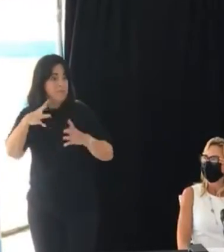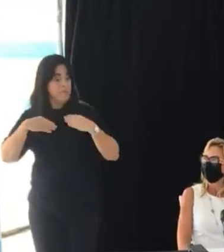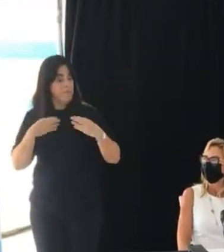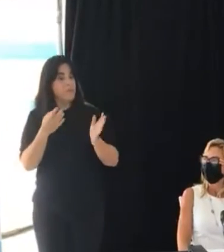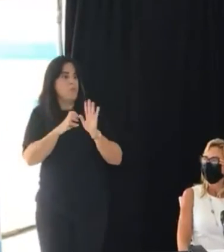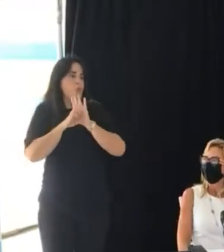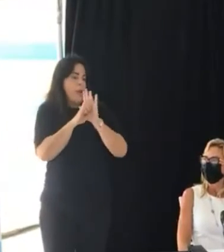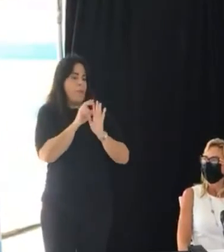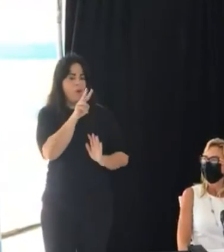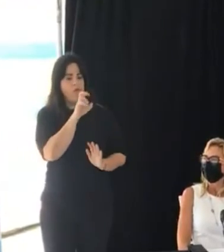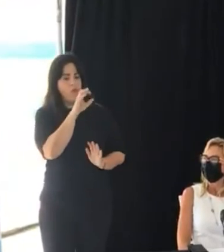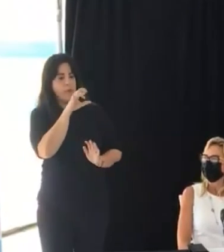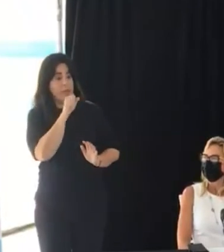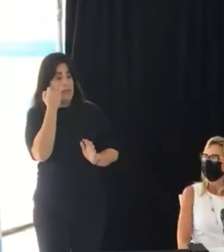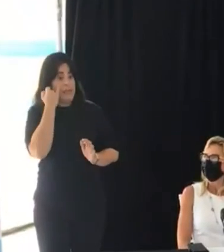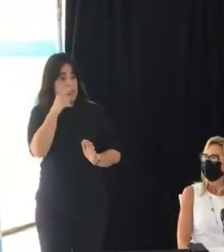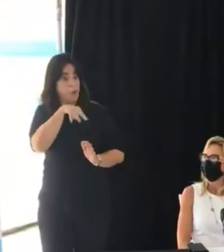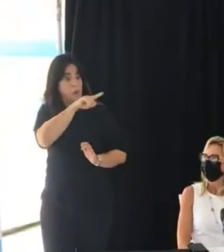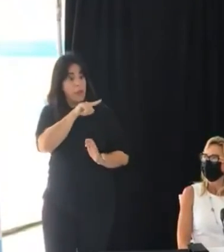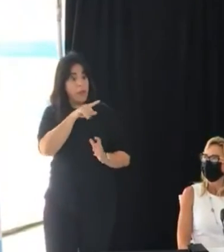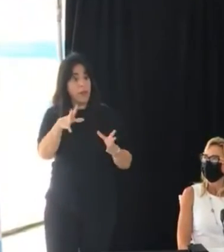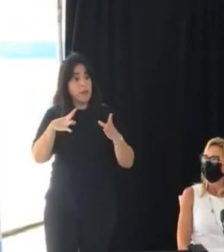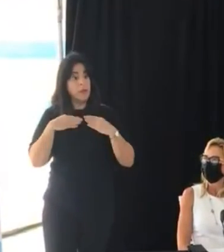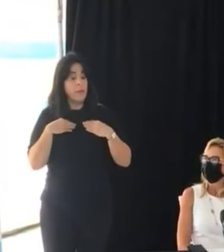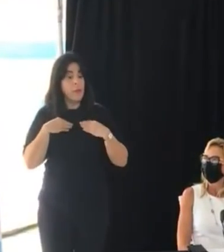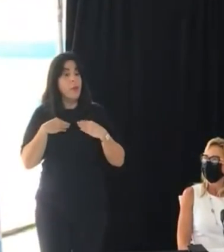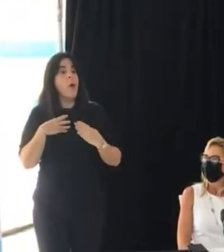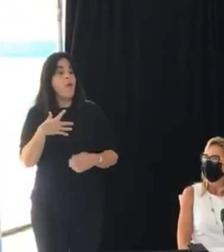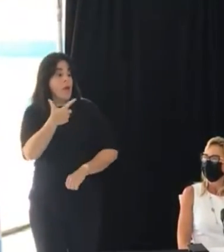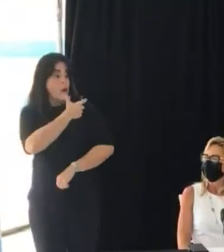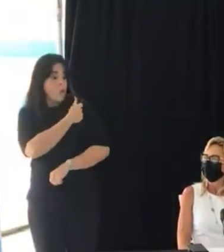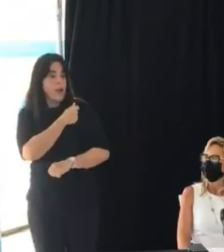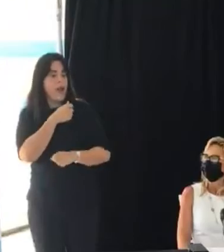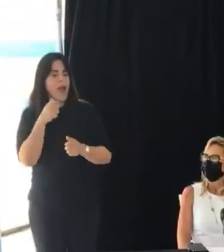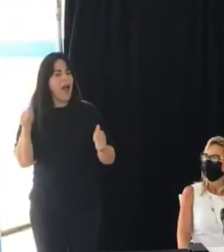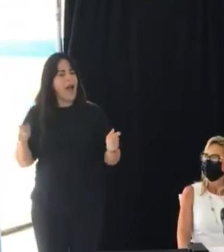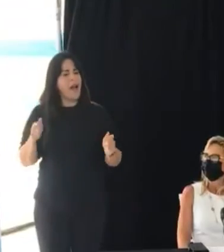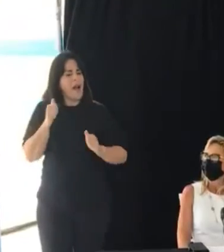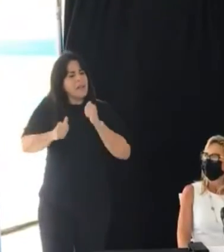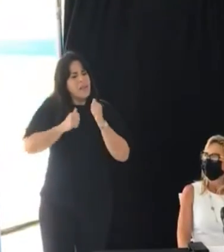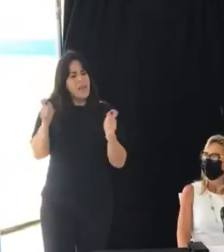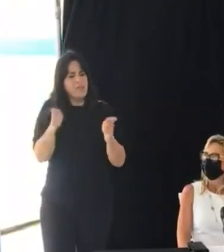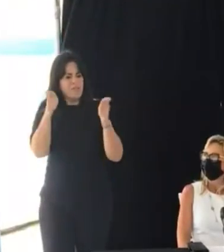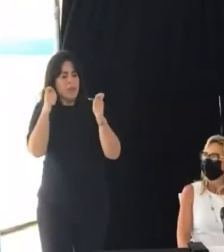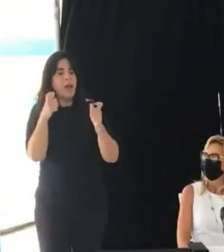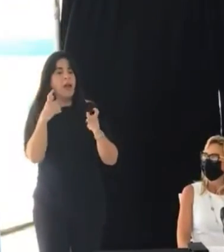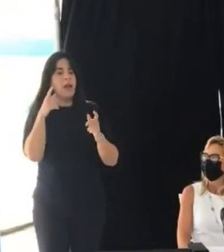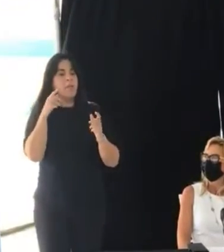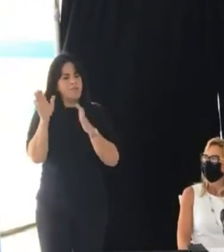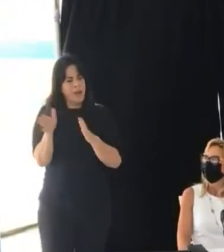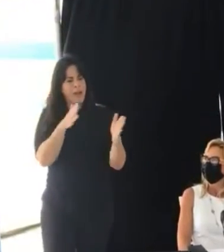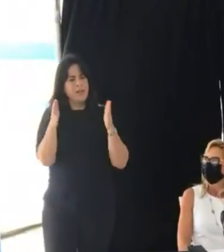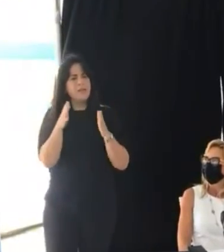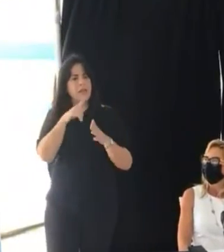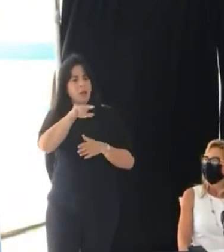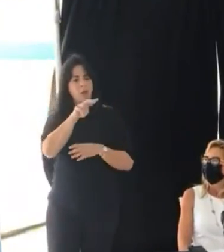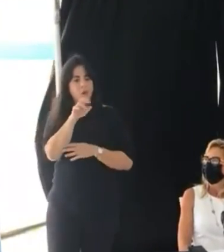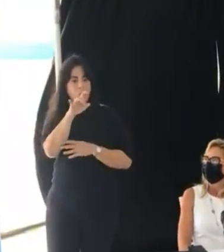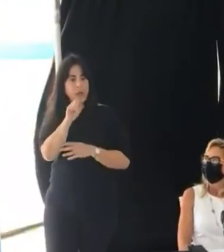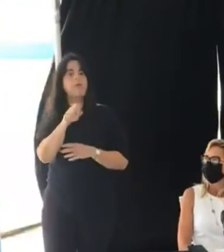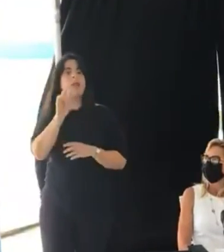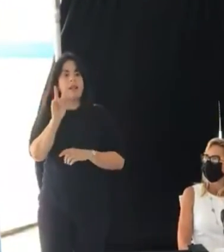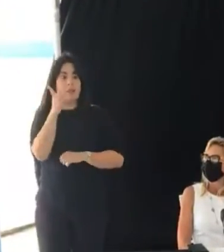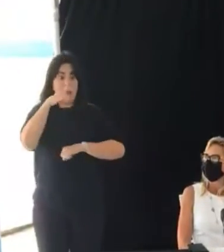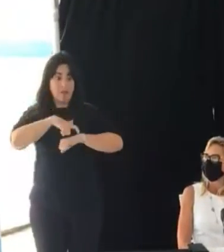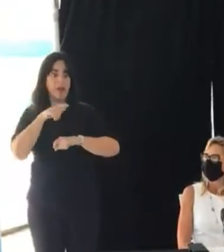Voces, si usted se administró la vacuna en una actividad de Voces, pues va a comunicarse con Voces para asegurar su segunda dosis. Si usted la